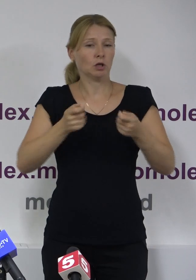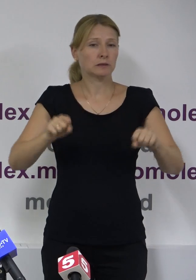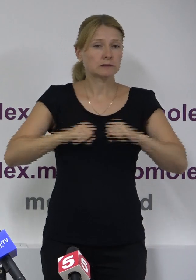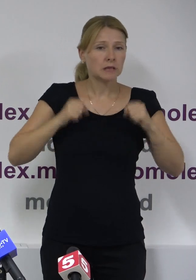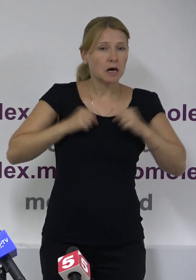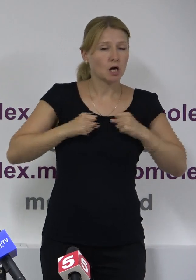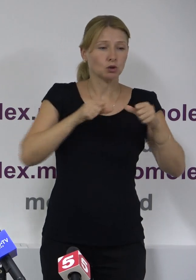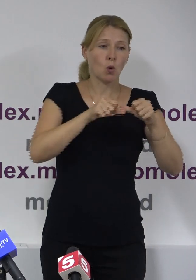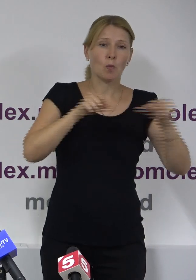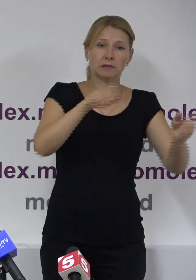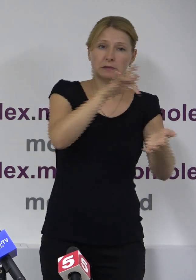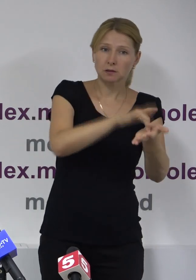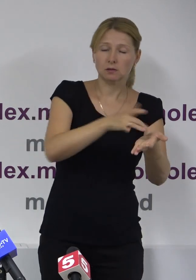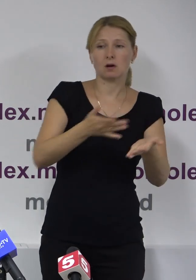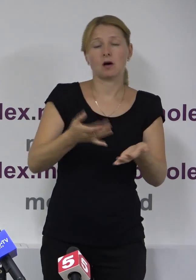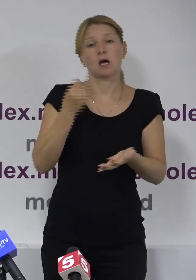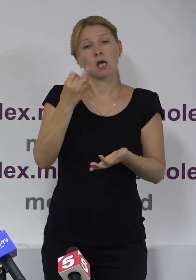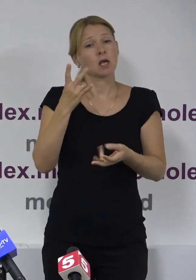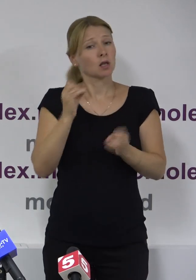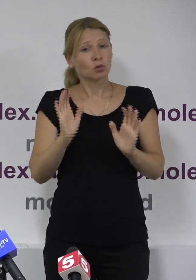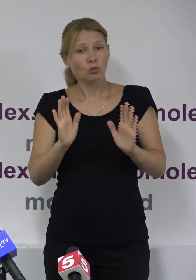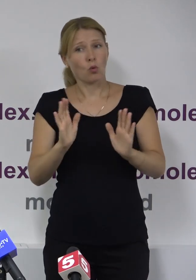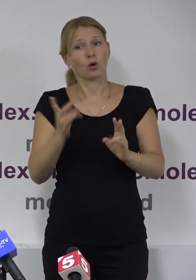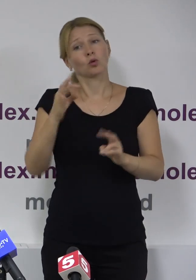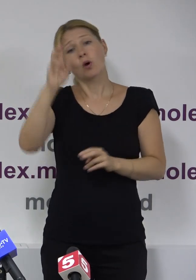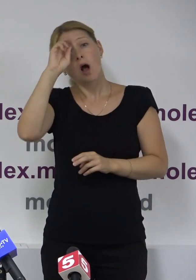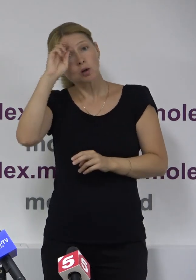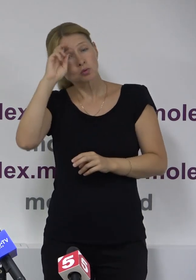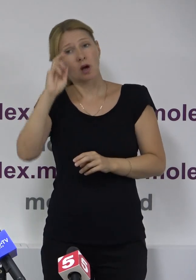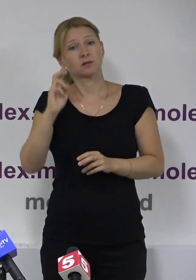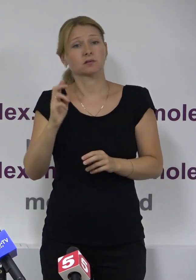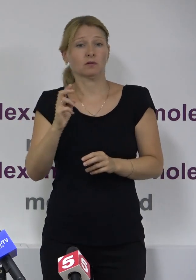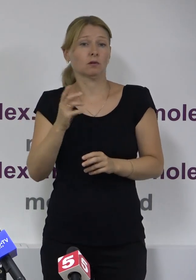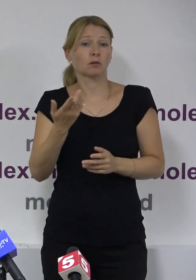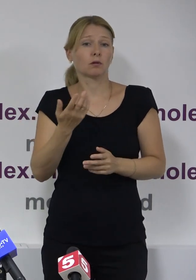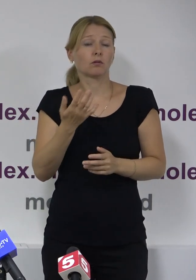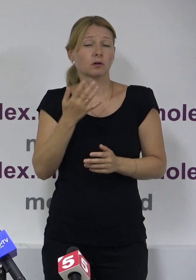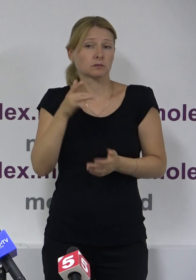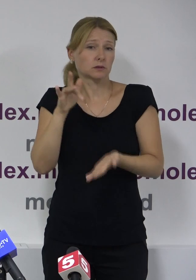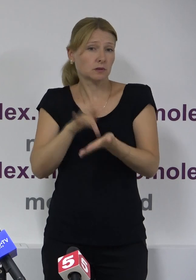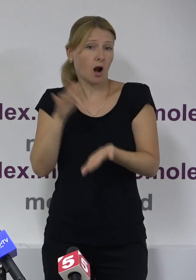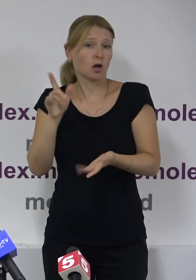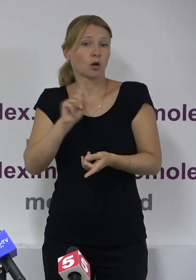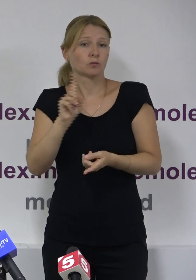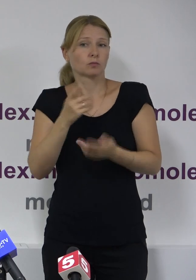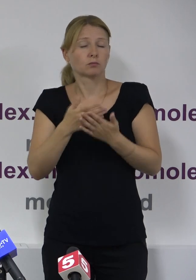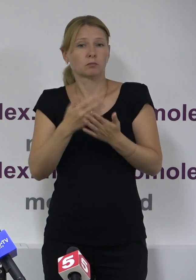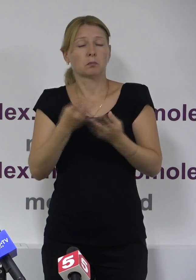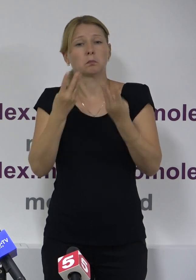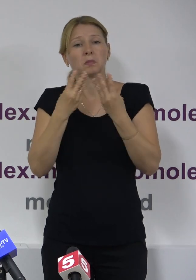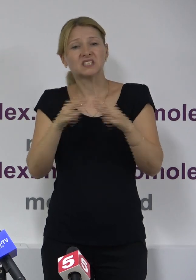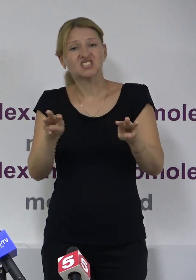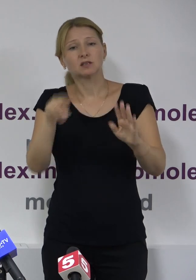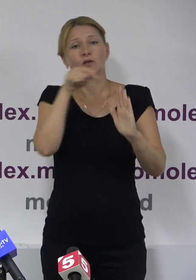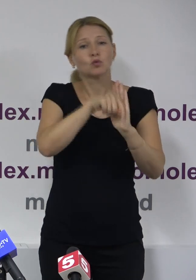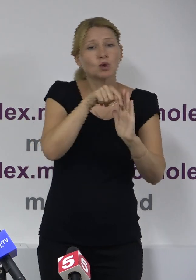din partea Comisiei Electorale Centrale, dar și din partea autorităților publice centrale în general. Mă refer aici și la Ministerul de